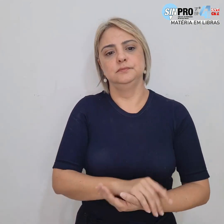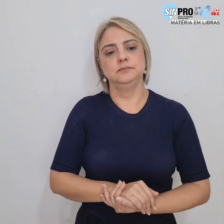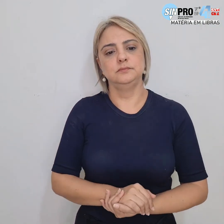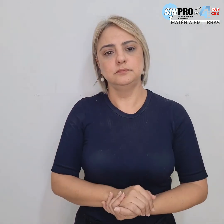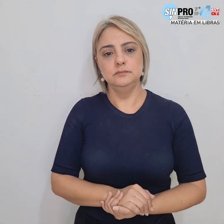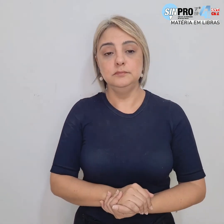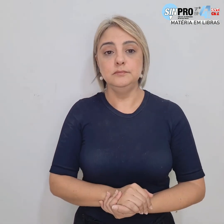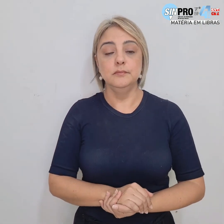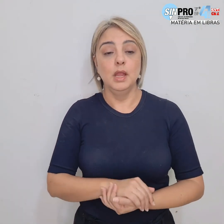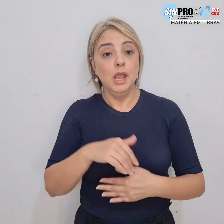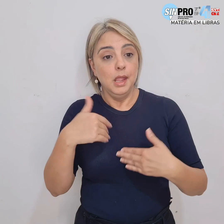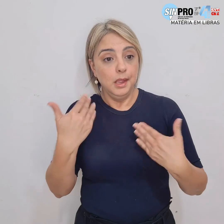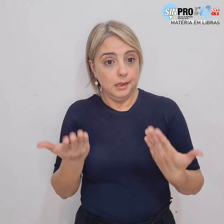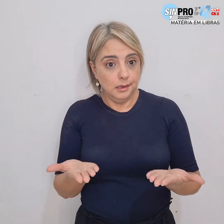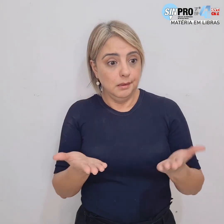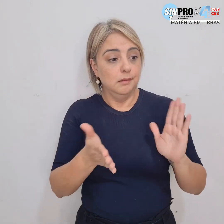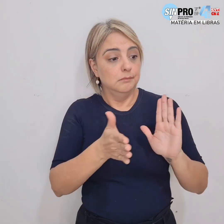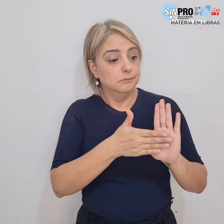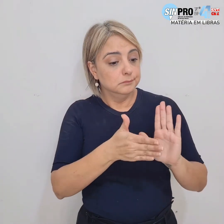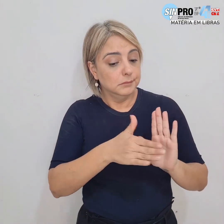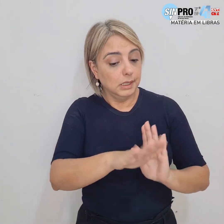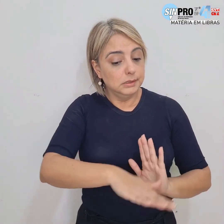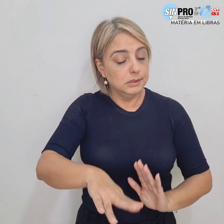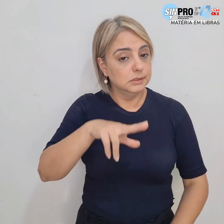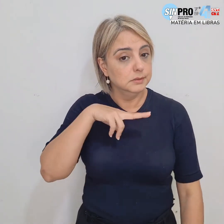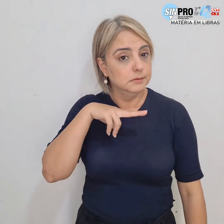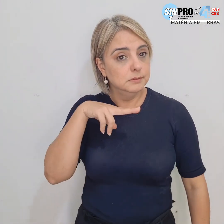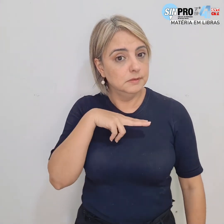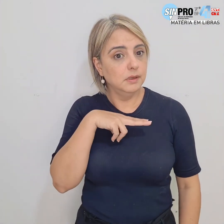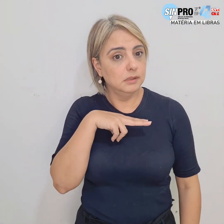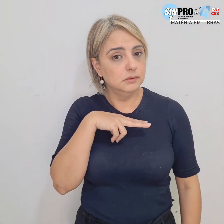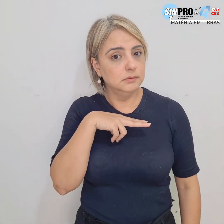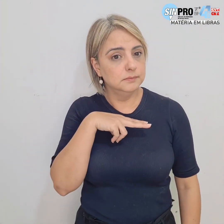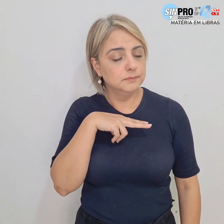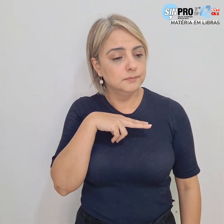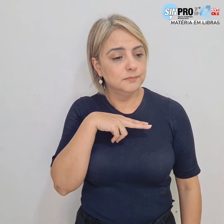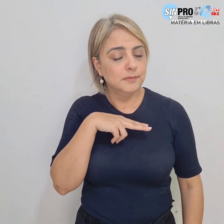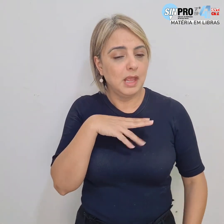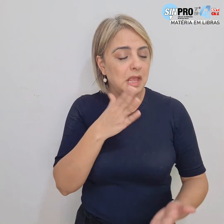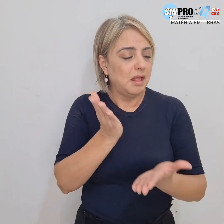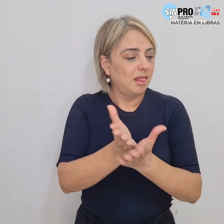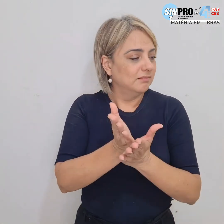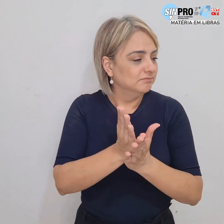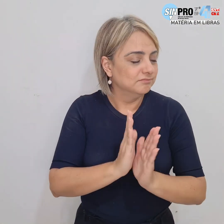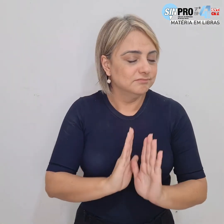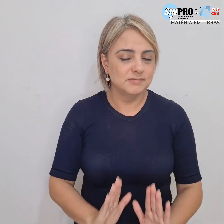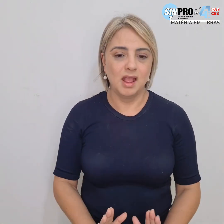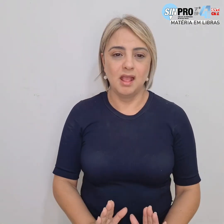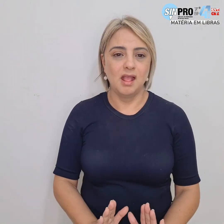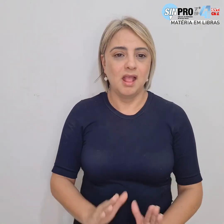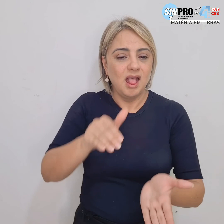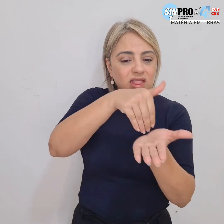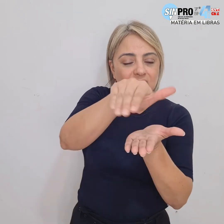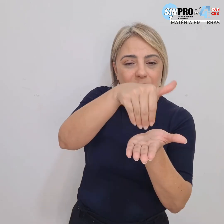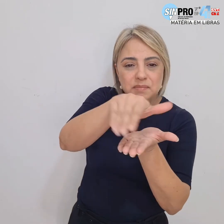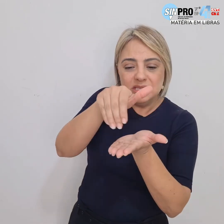E pelo viés da iniciativa privada, o desmonte acontece pela demissão em massa de professores,